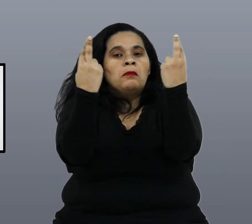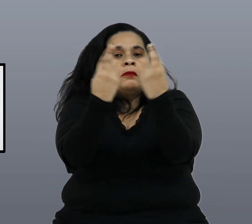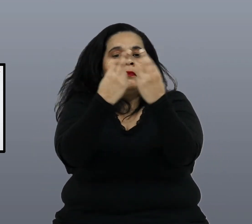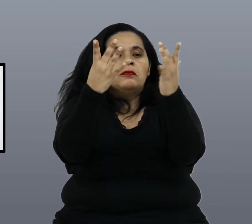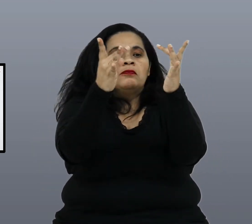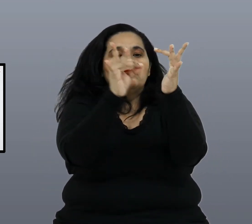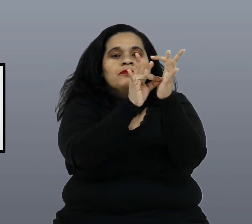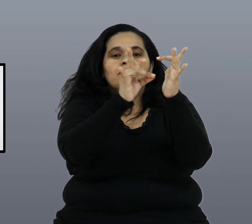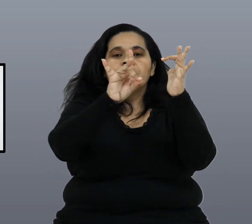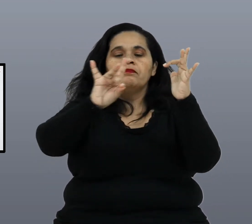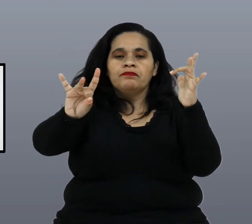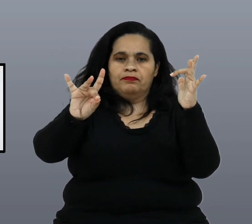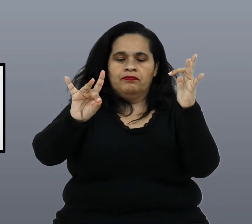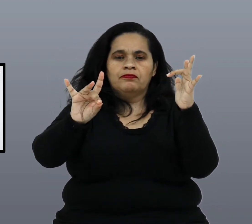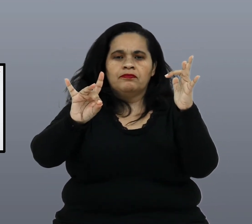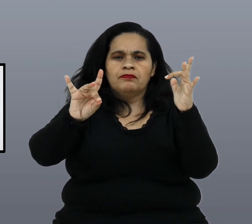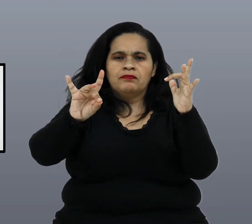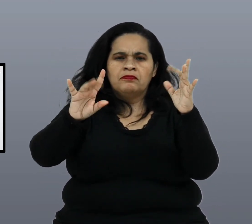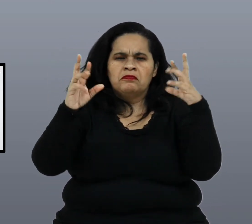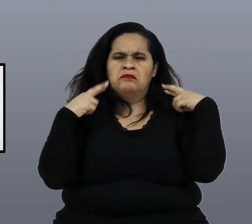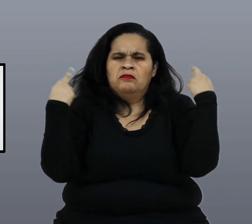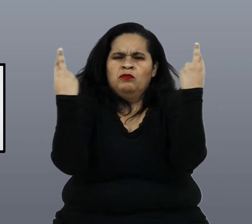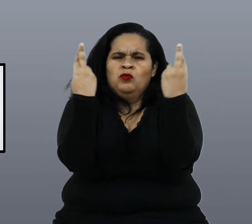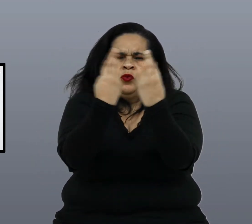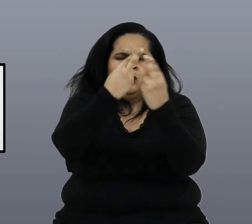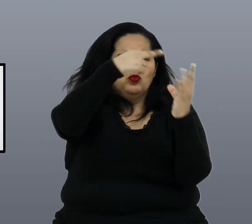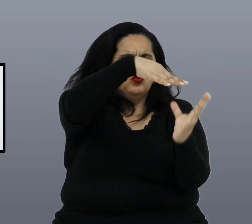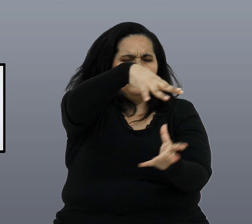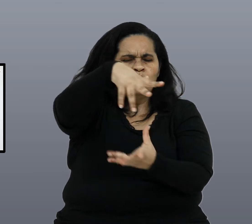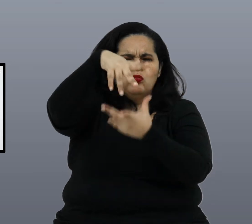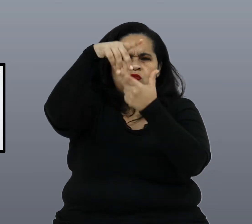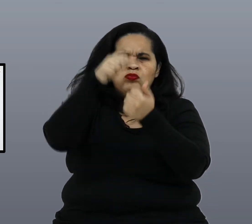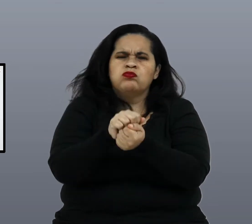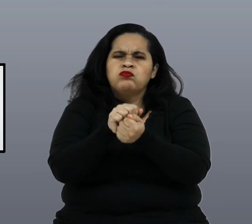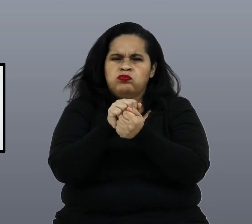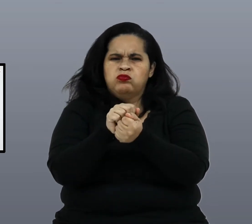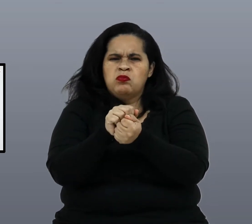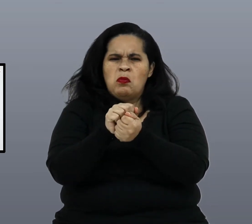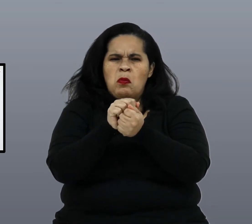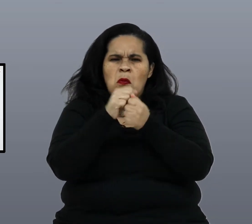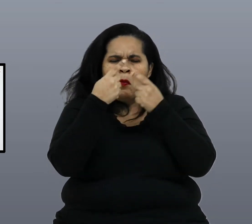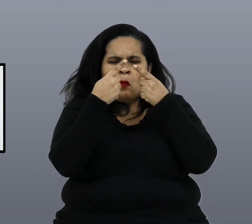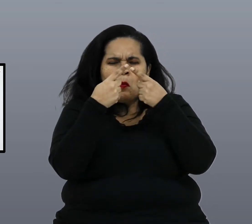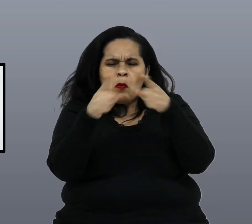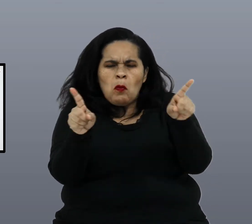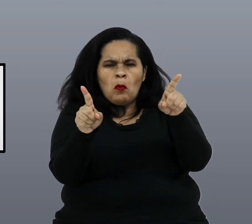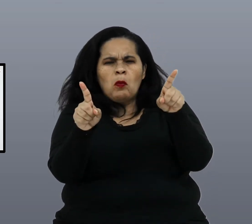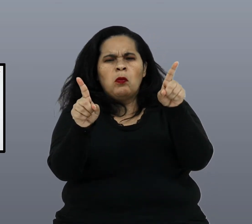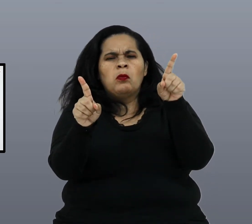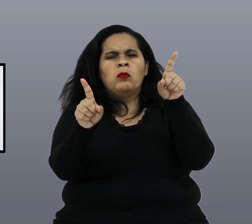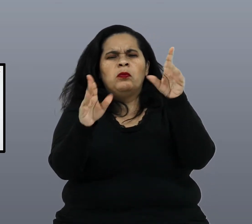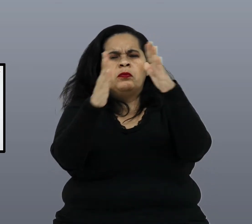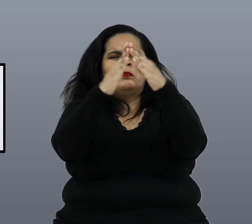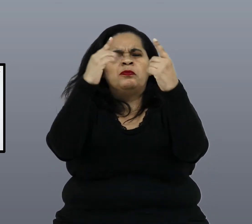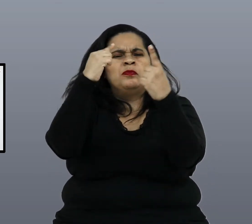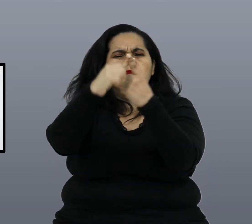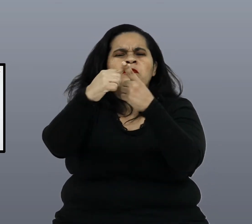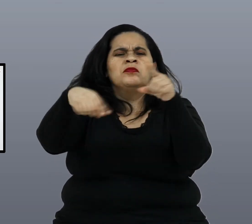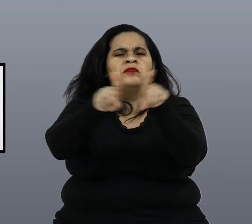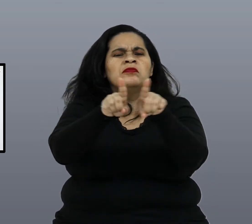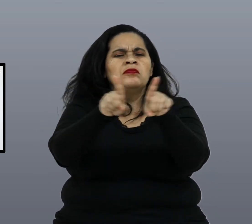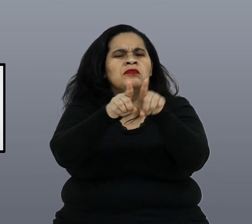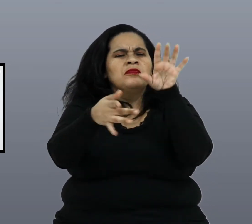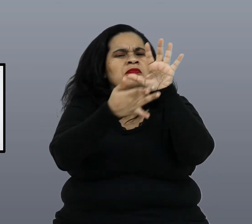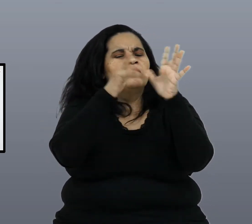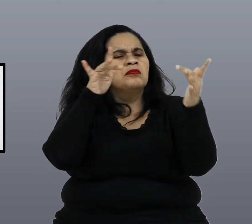seja, os reinos do mundo, todos aqueles que se levantam contra a igreja, que se levantam contra Cristo, eles vão dar